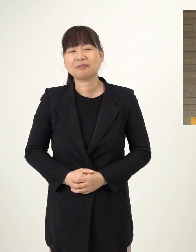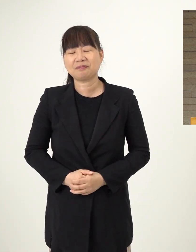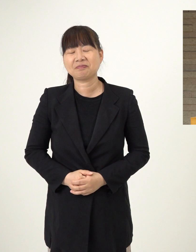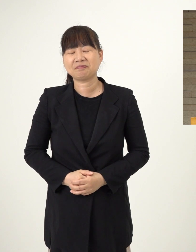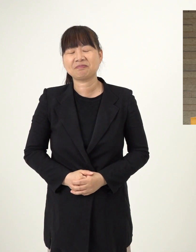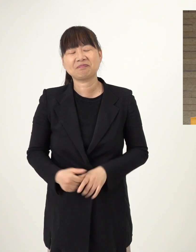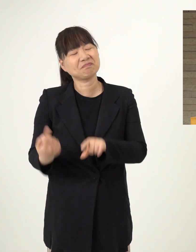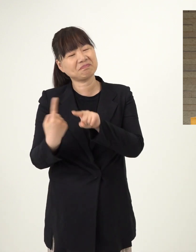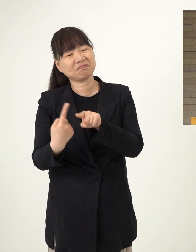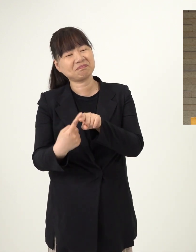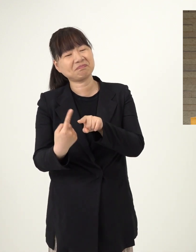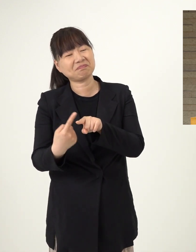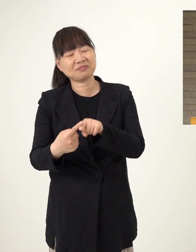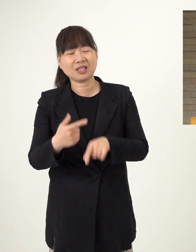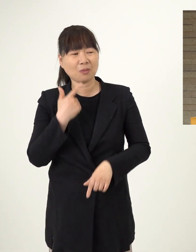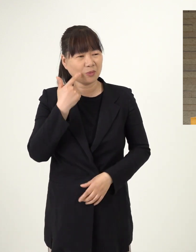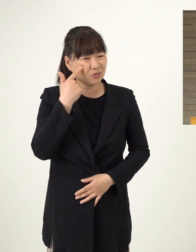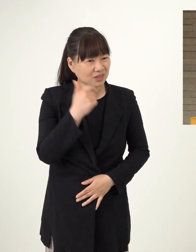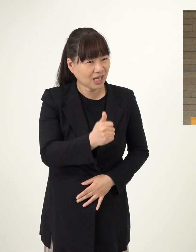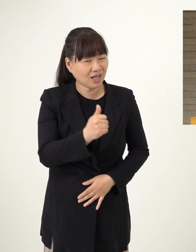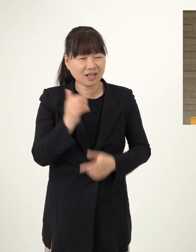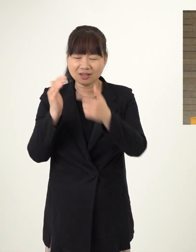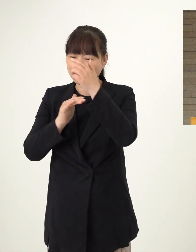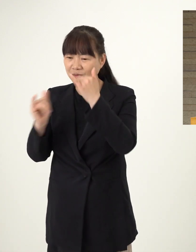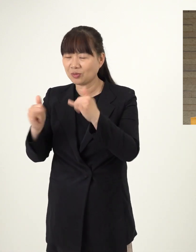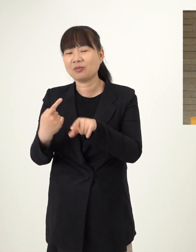똑같아요. 목사나 성도나.